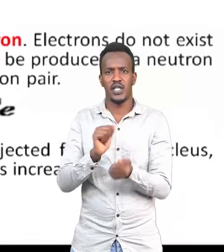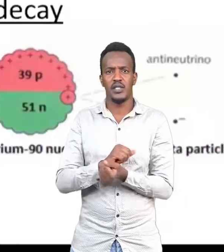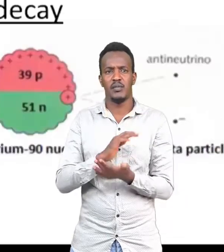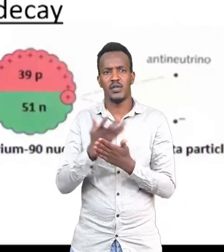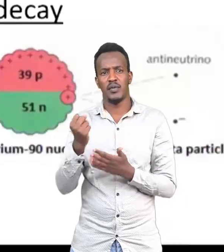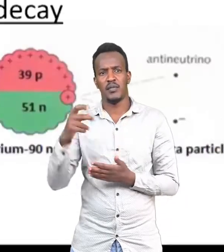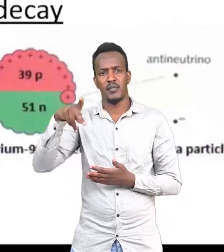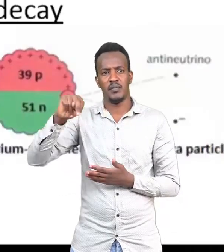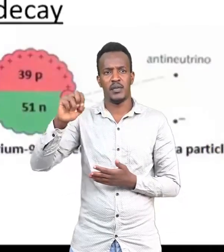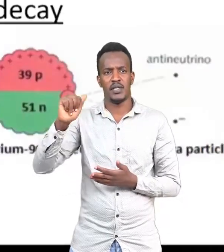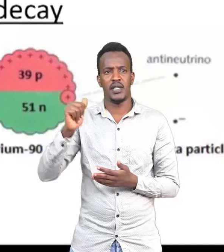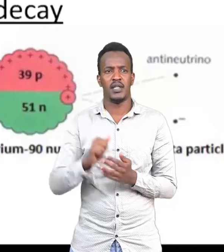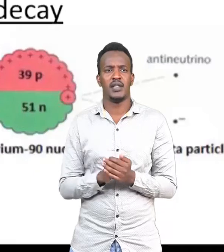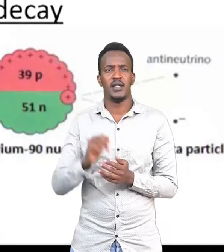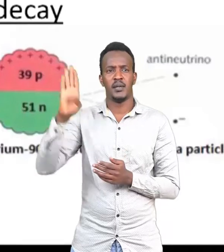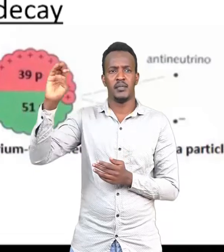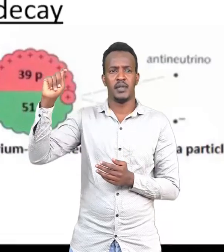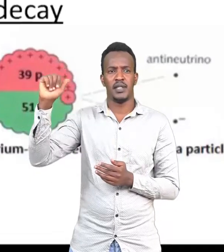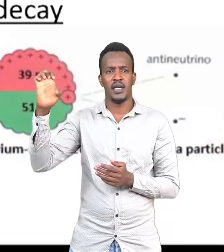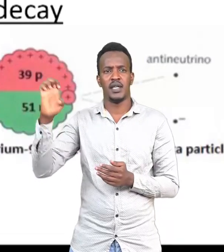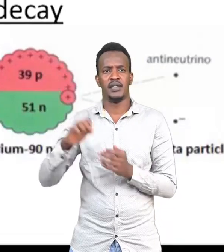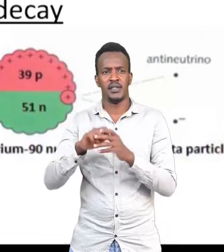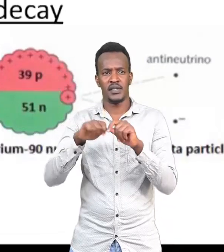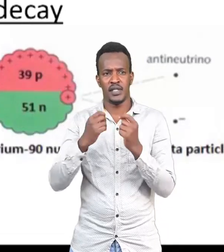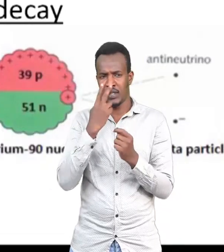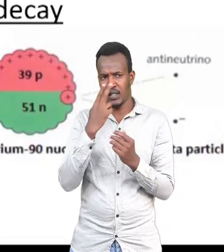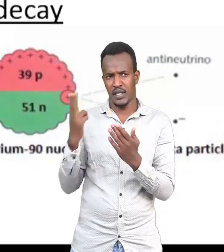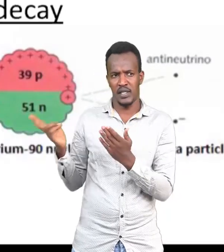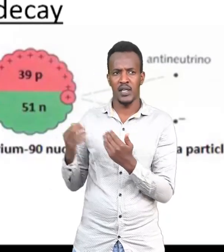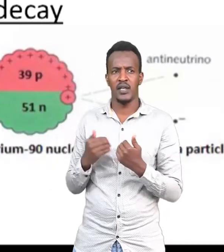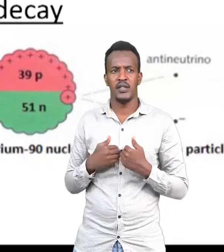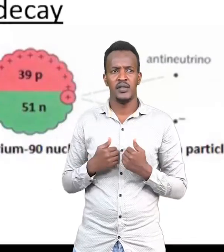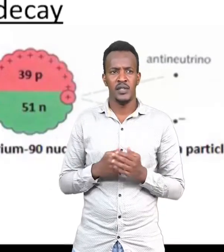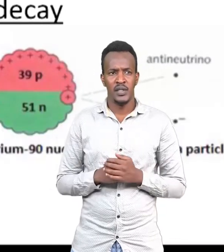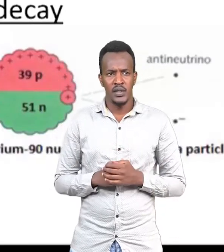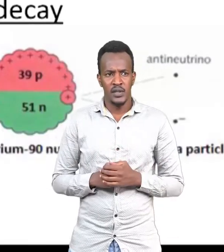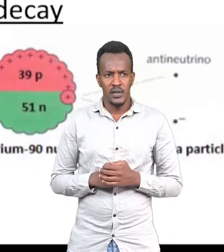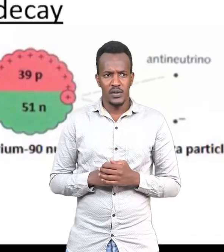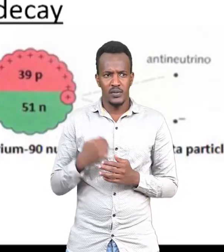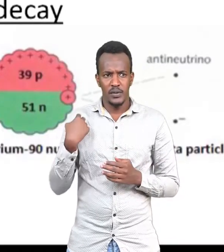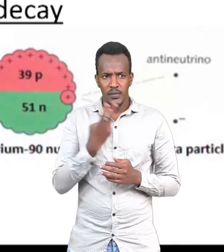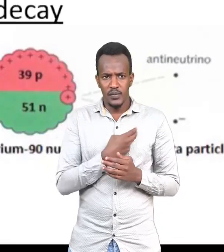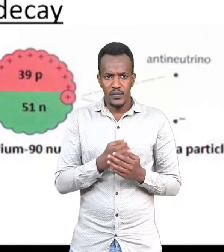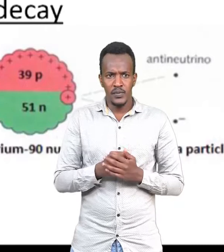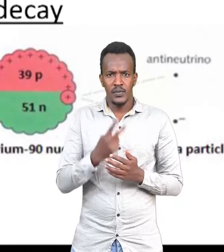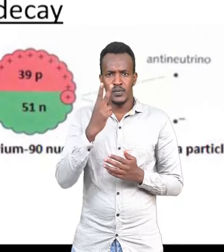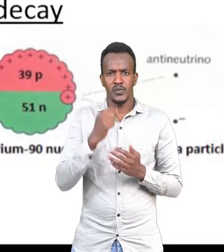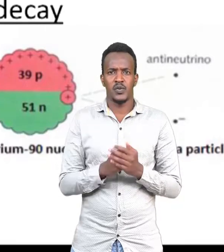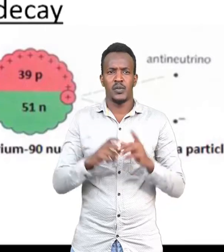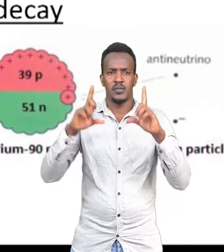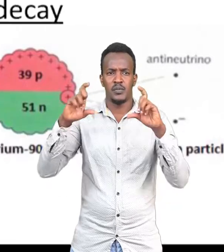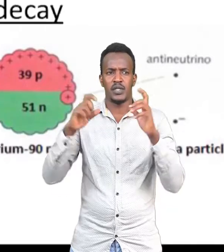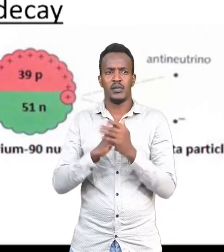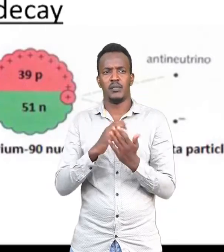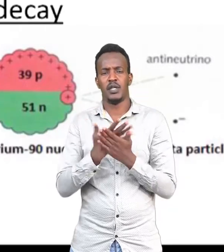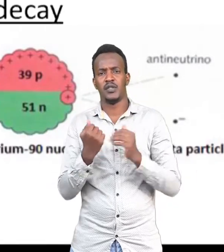dhigkayga way beta dhigkaygii waa taalkan markaasi ku taala waxaynu halkan ku haysanaa labadan sawir ee markaasi waxa weeyaan